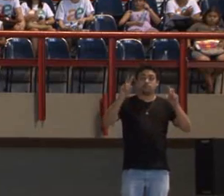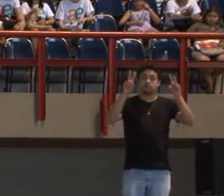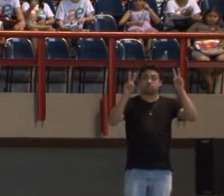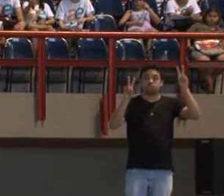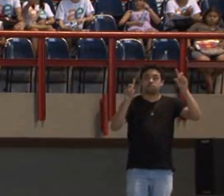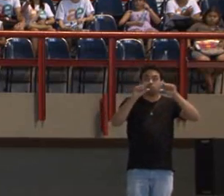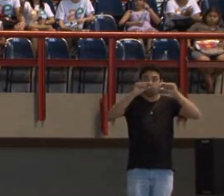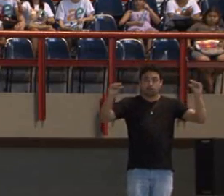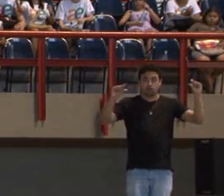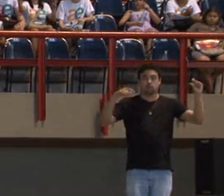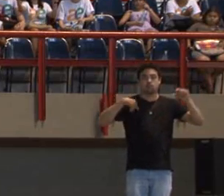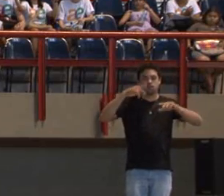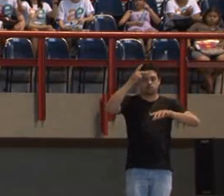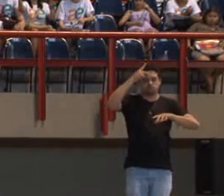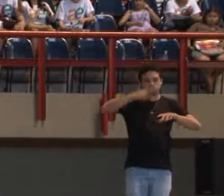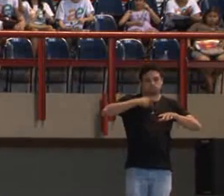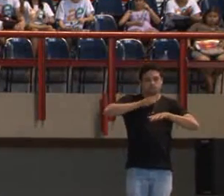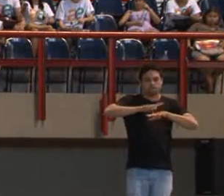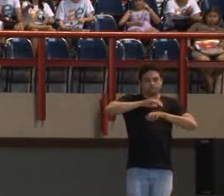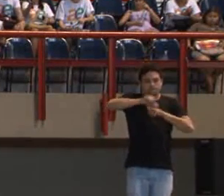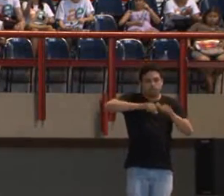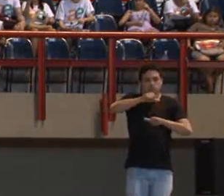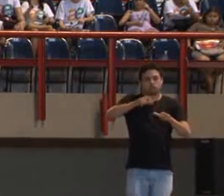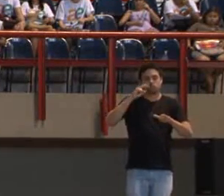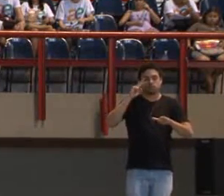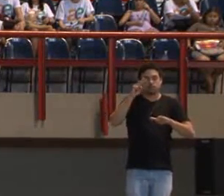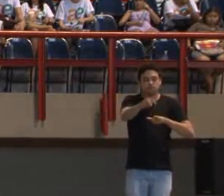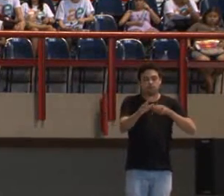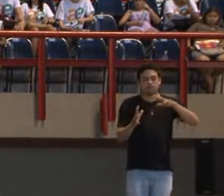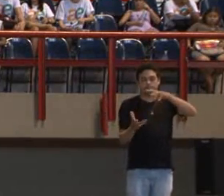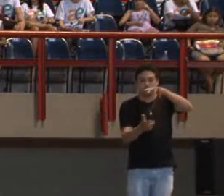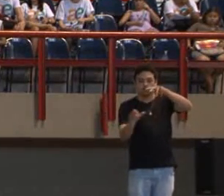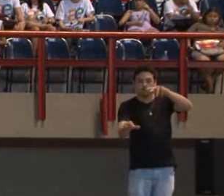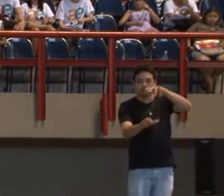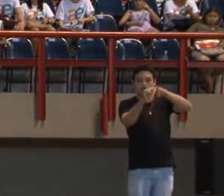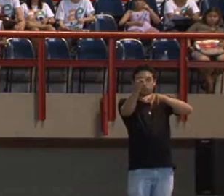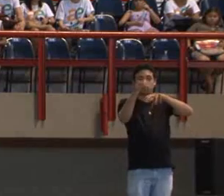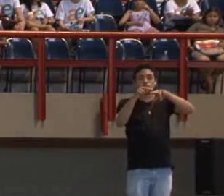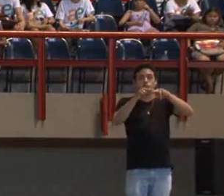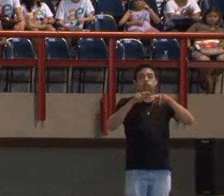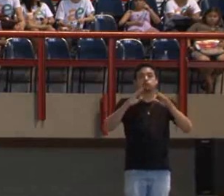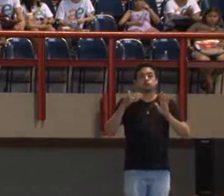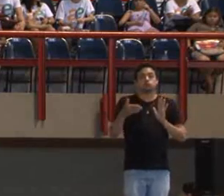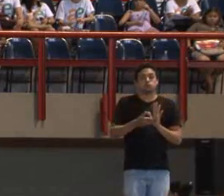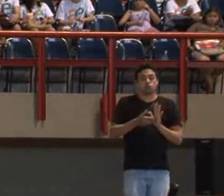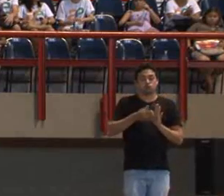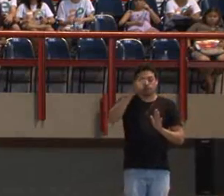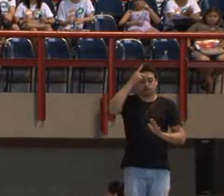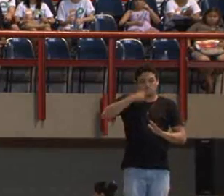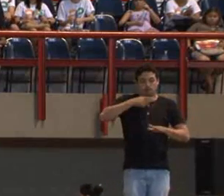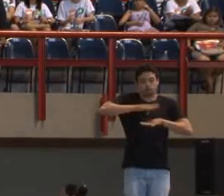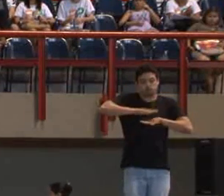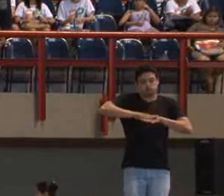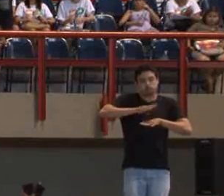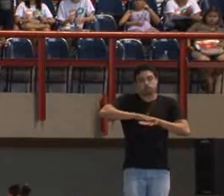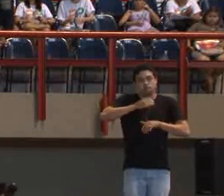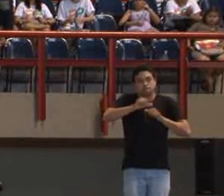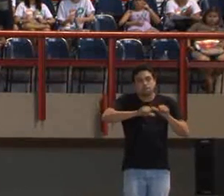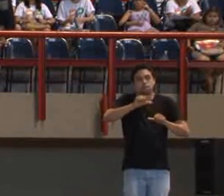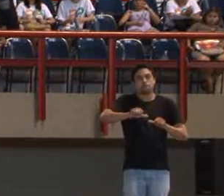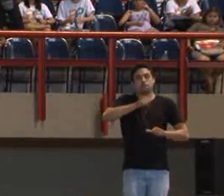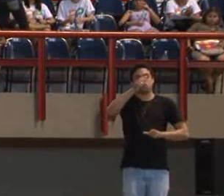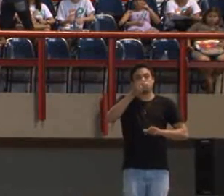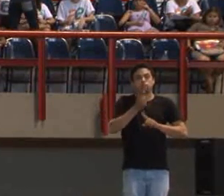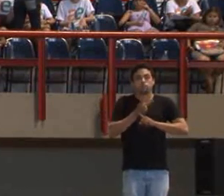seja a mudança que você quer ver no mundo. Então, toda melhoria começa com nós mesmos. E